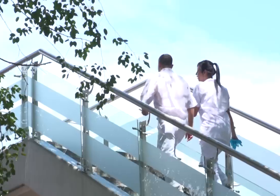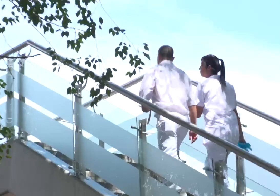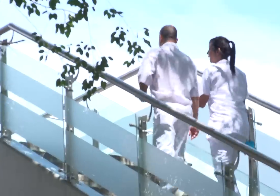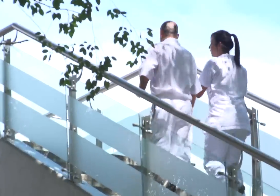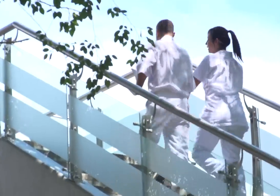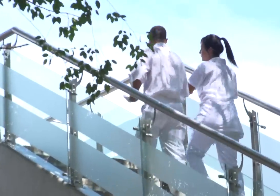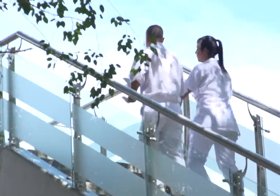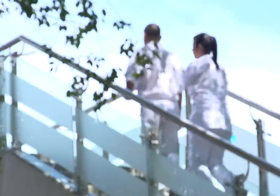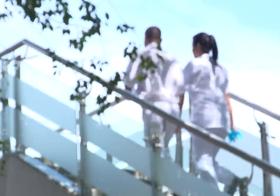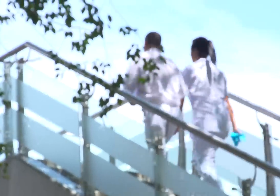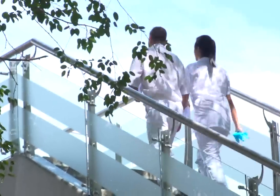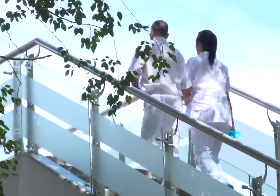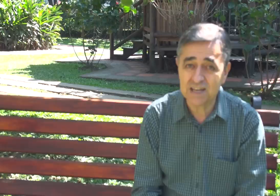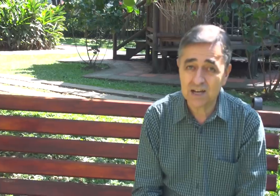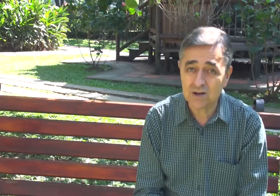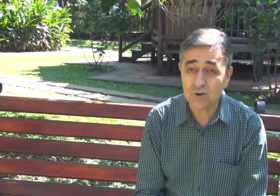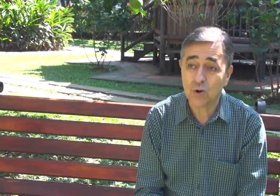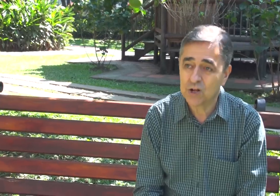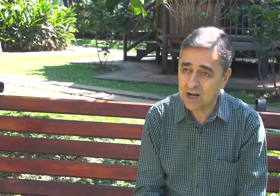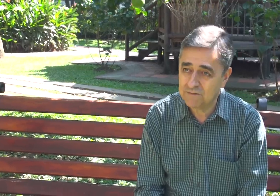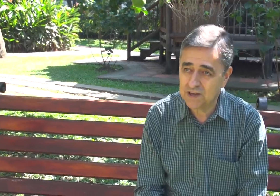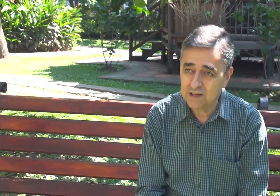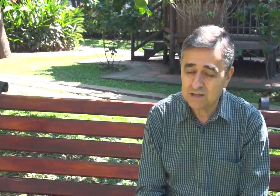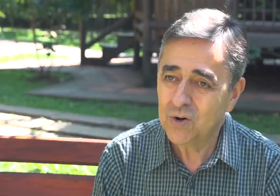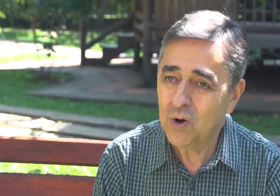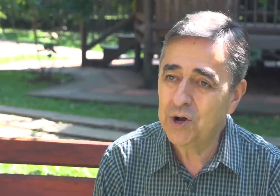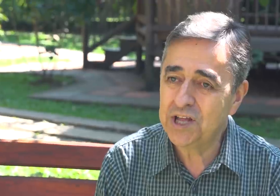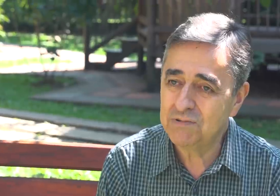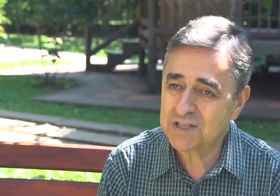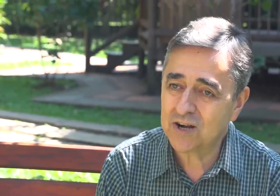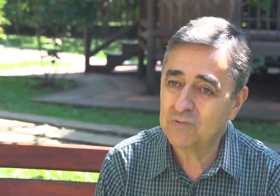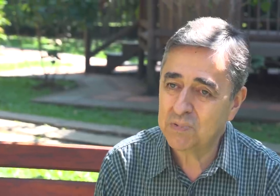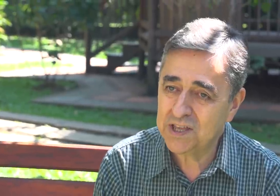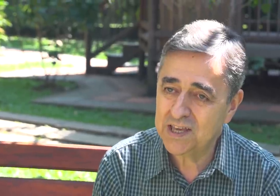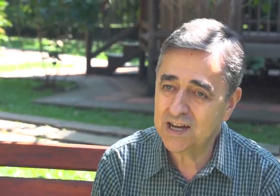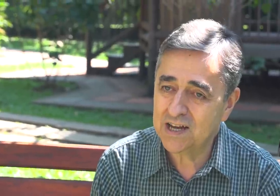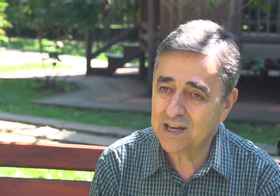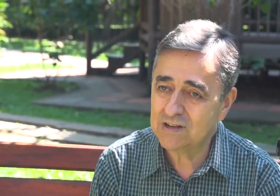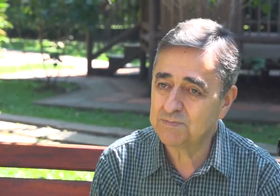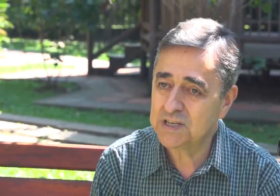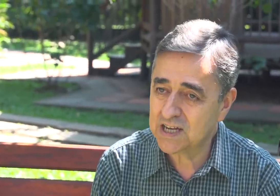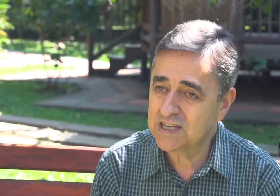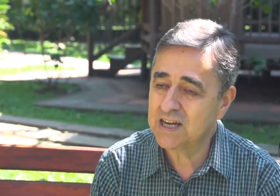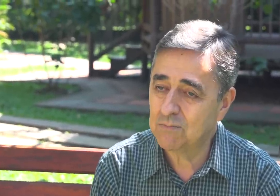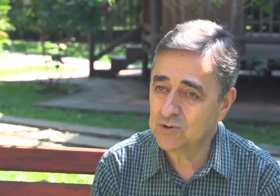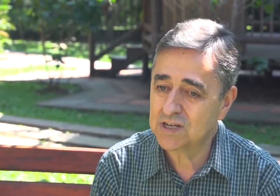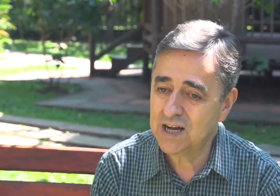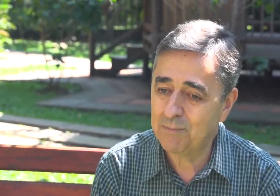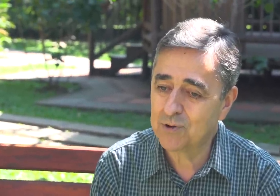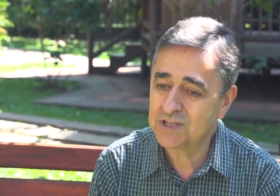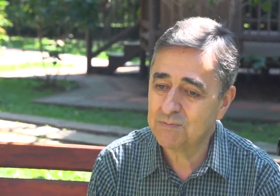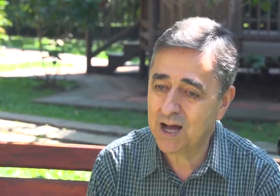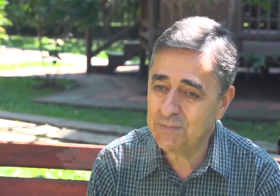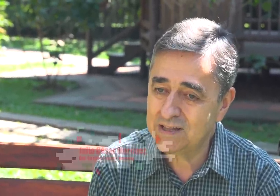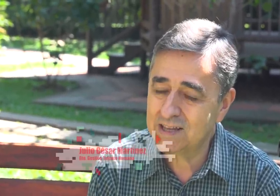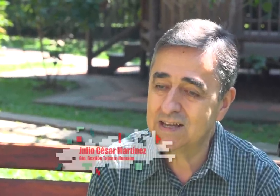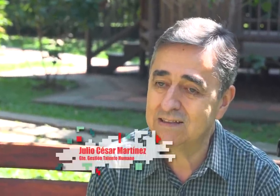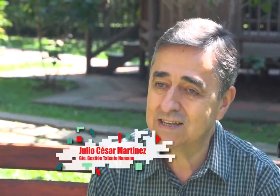este momento estamos en las instalaciones de Colcafé. Hoy en nuestra compañía, en una experiencia que llevamos aproximadamente de